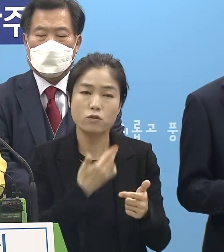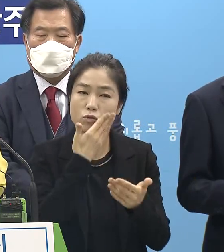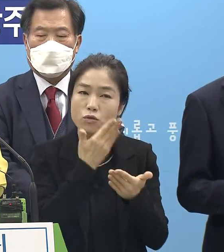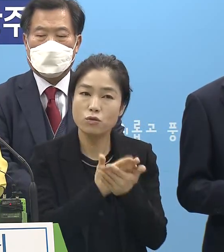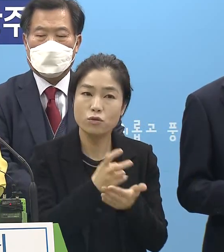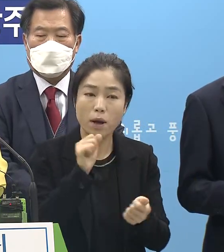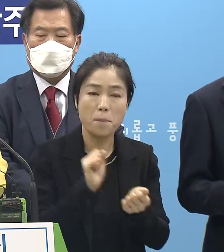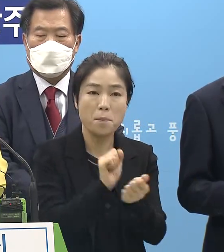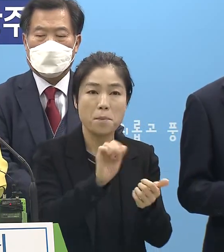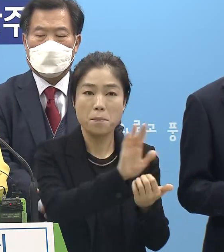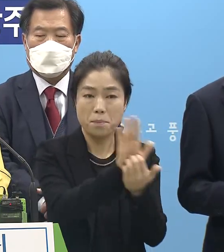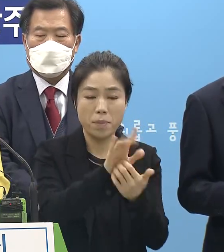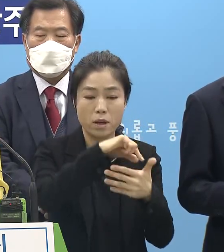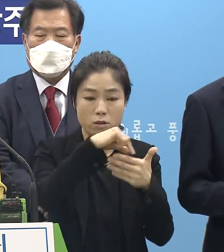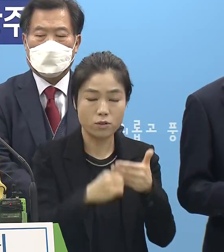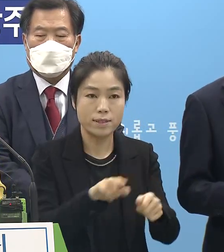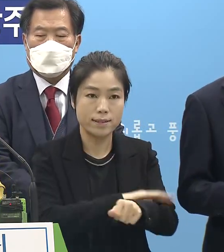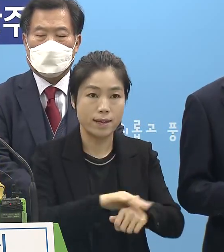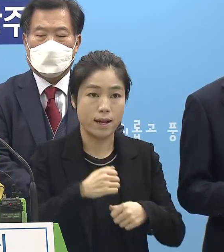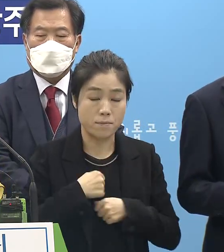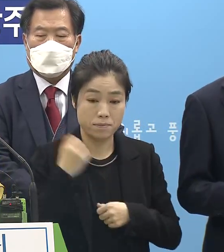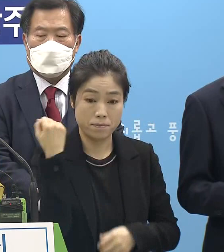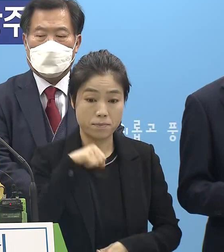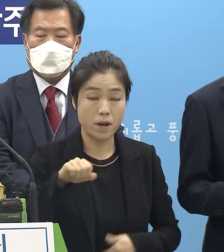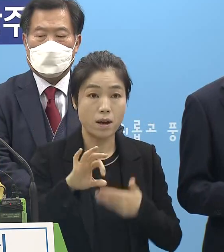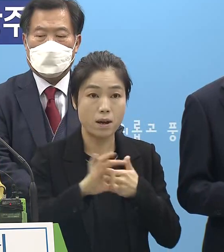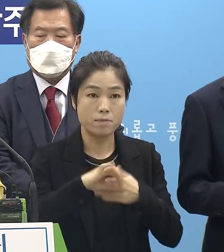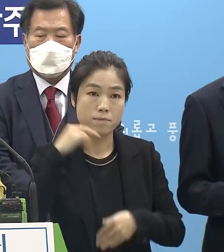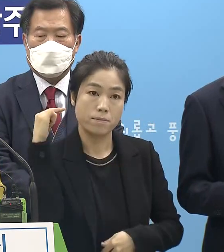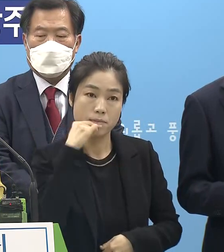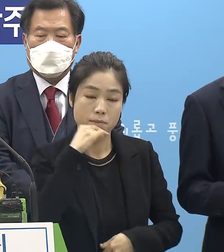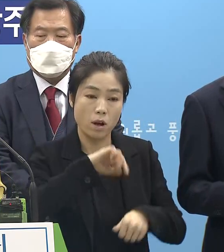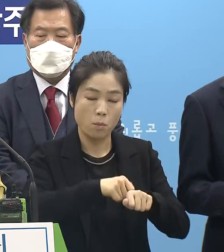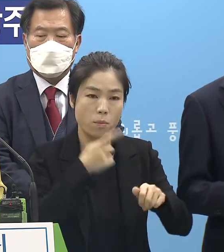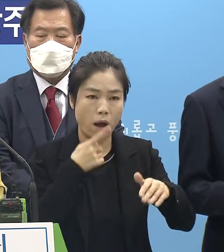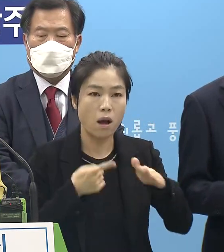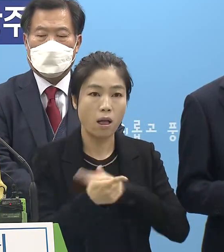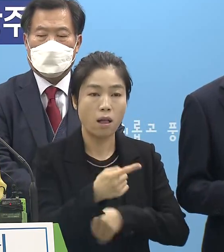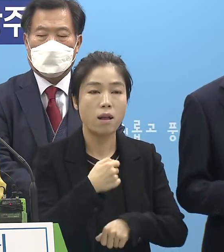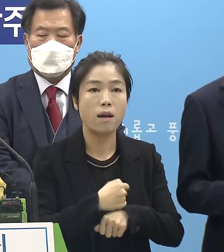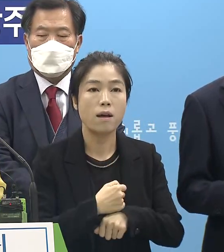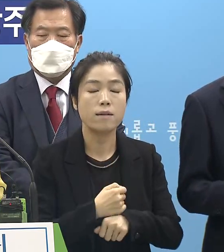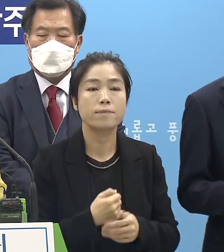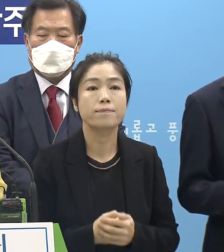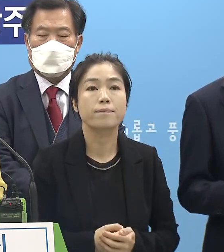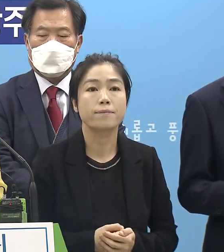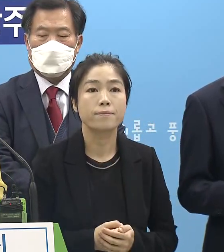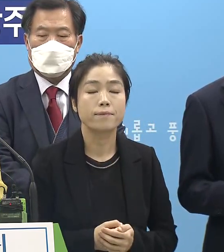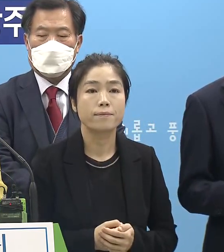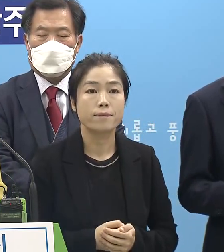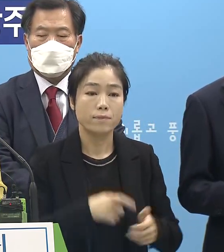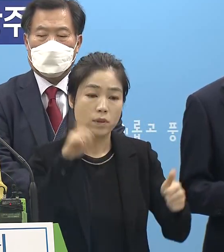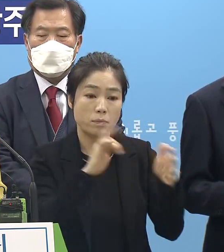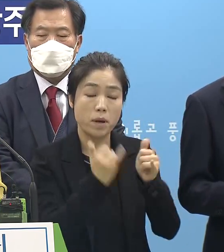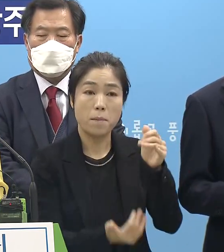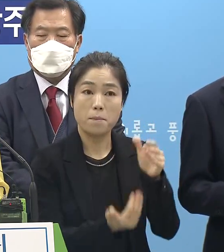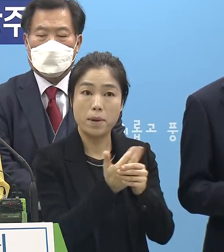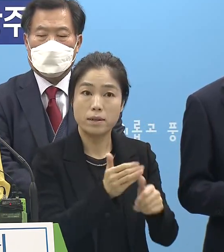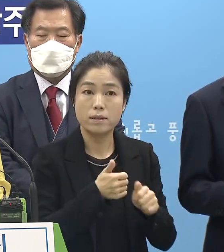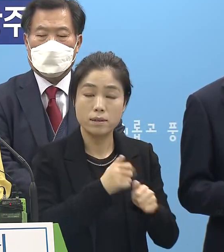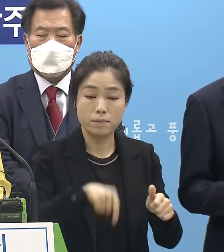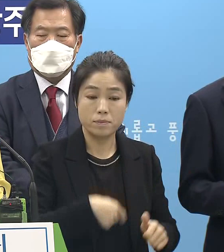방역수칙을 반드시 준수하도록 하고 입안 시에는 엄정 조치할 것입니다. 확진자 발생에